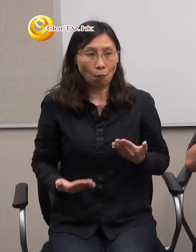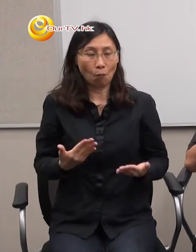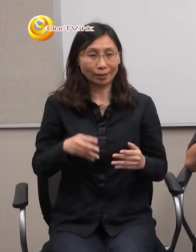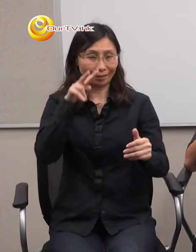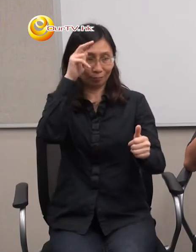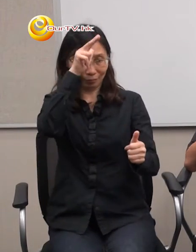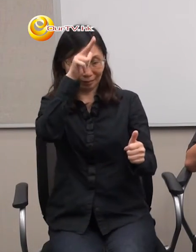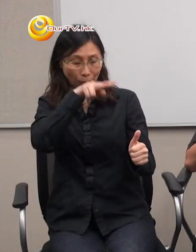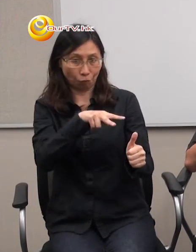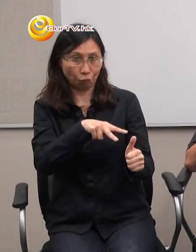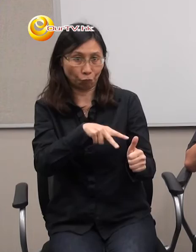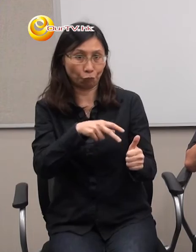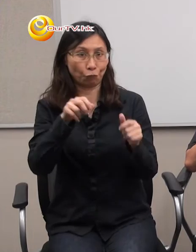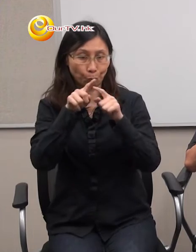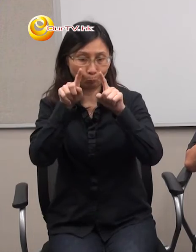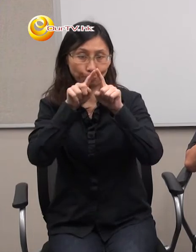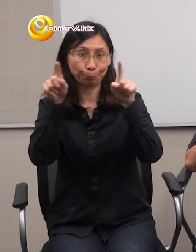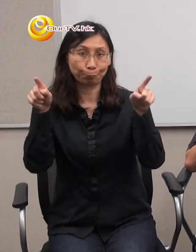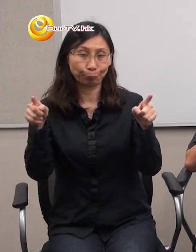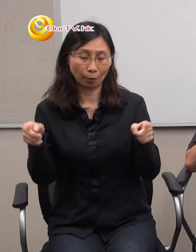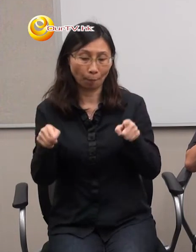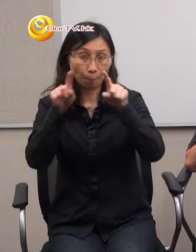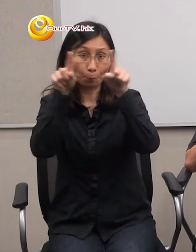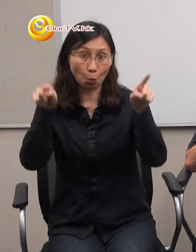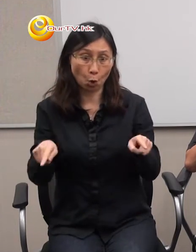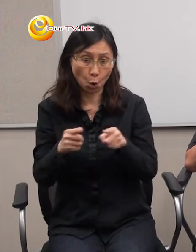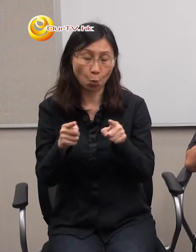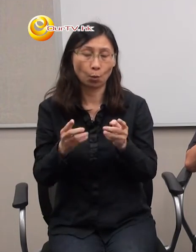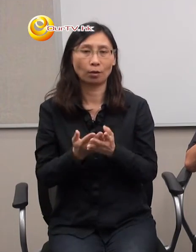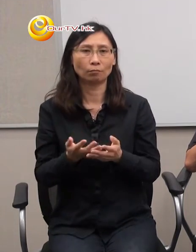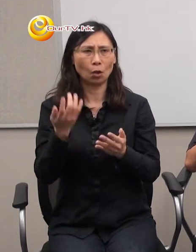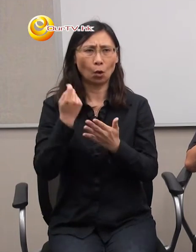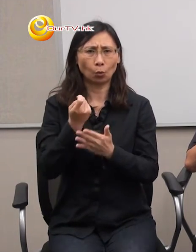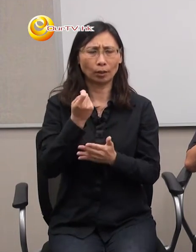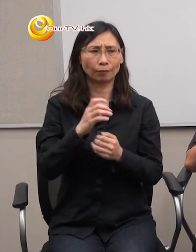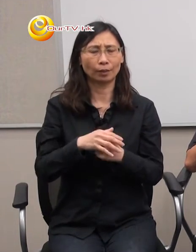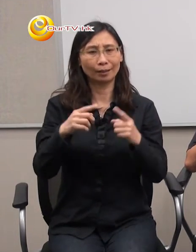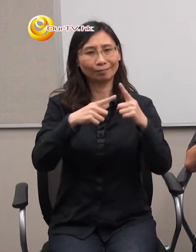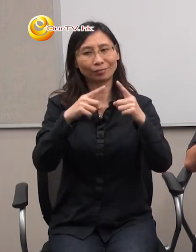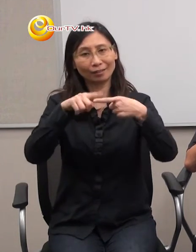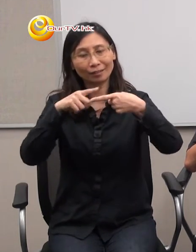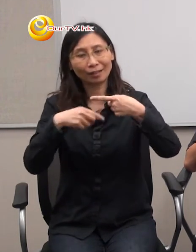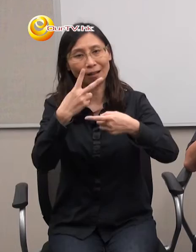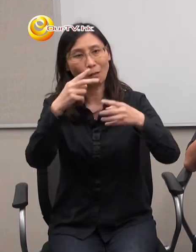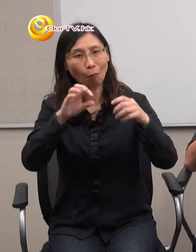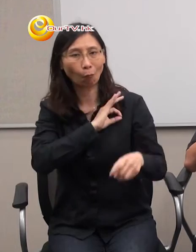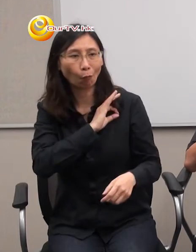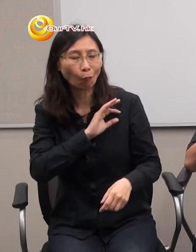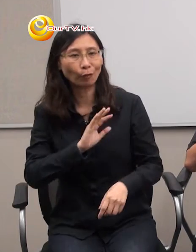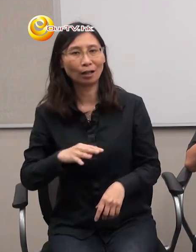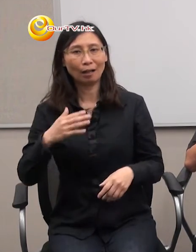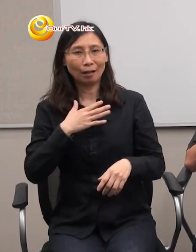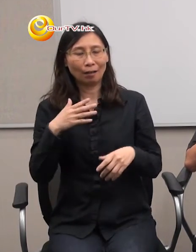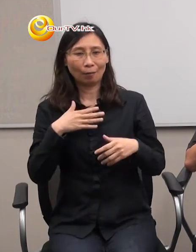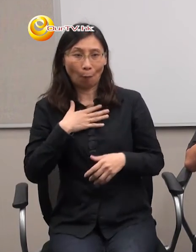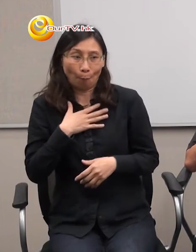埋嘅嘛，即係好近嘅，係一月先至係。喂，佢哋開人大兩會嘅時候，佢係唔夠膽叫